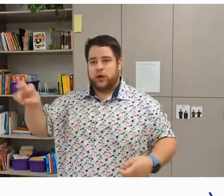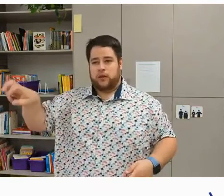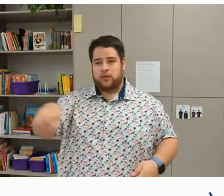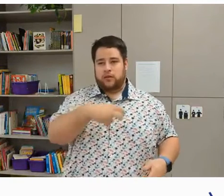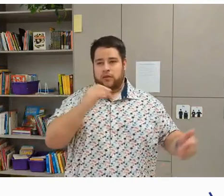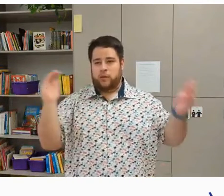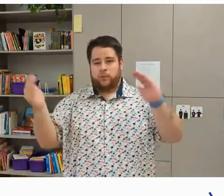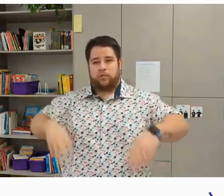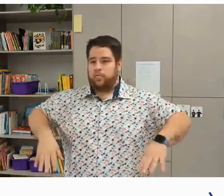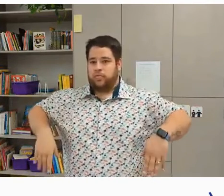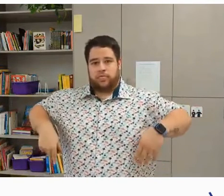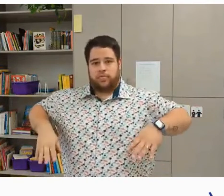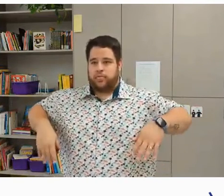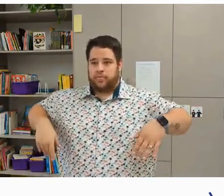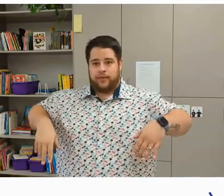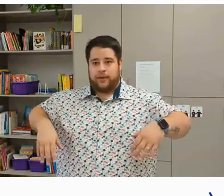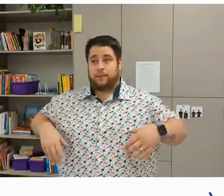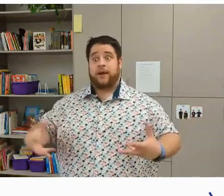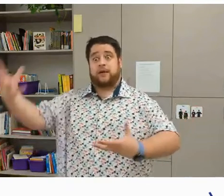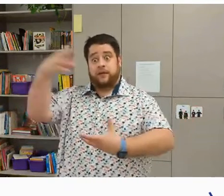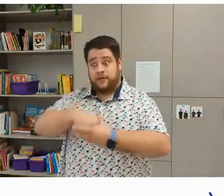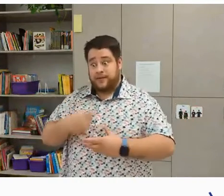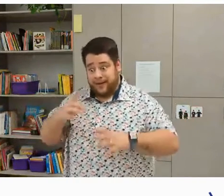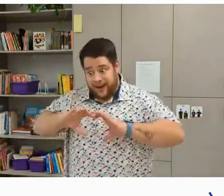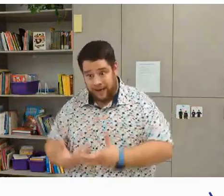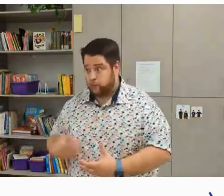mais ils n'avaient pas la comparaison vraiment dans une